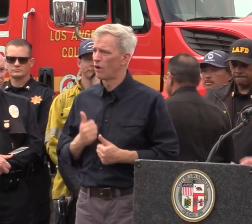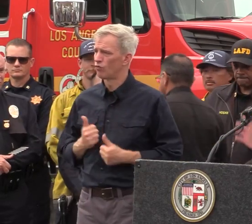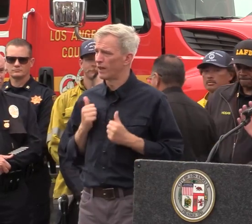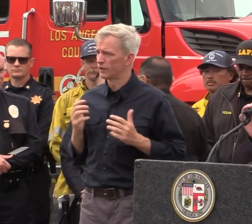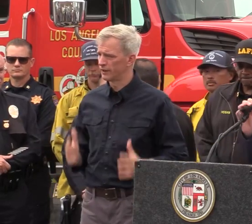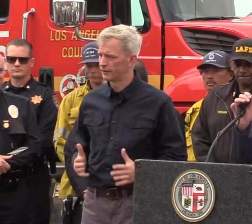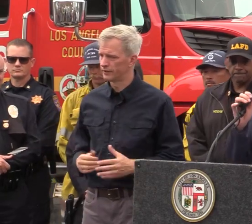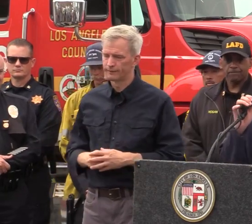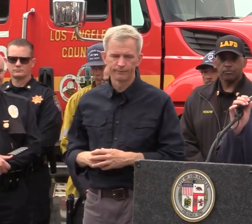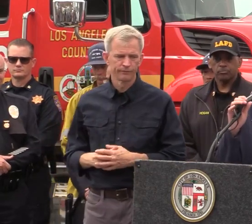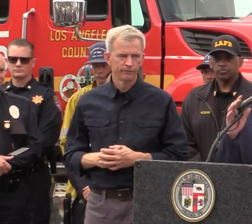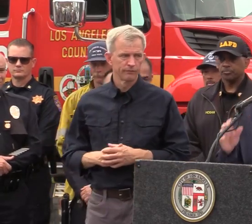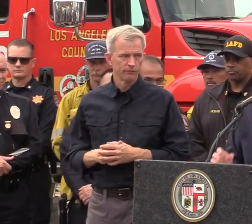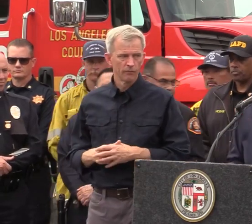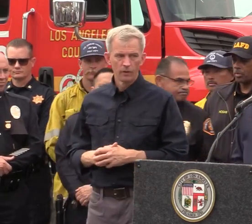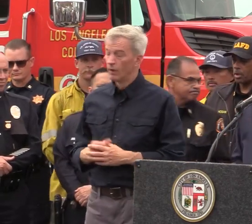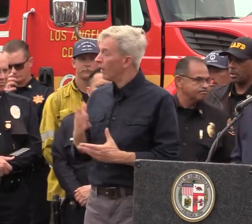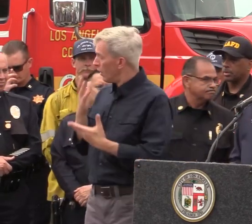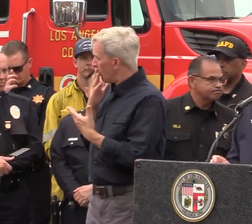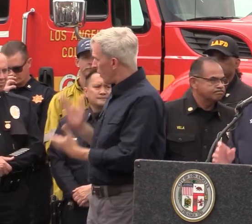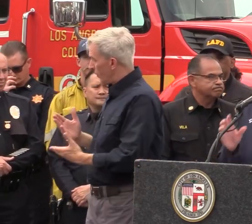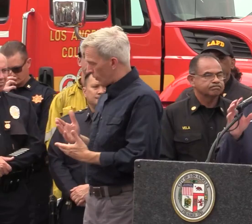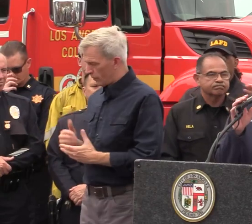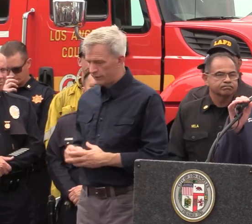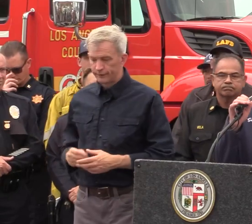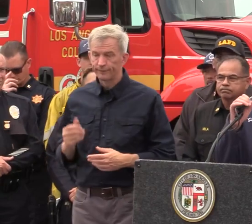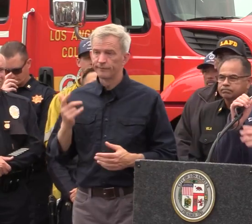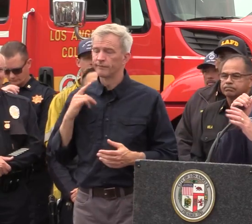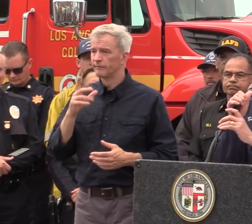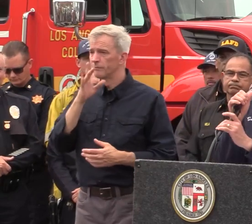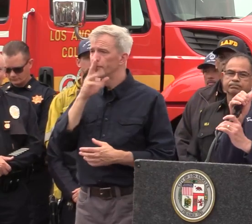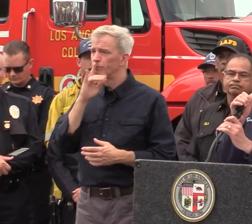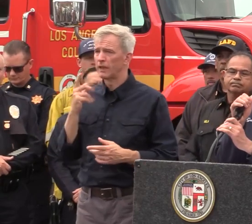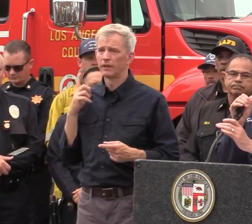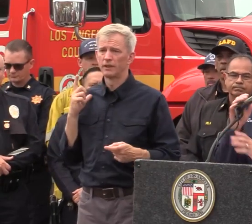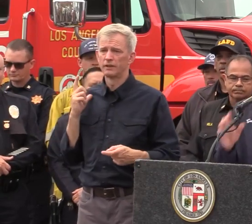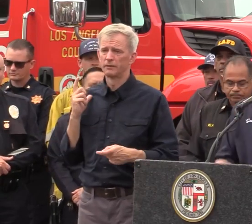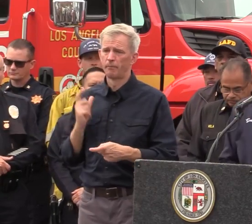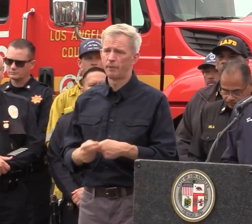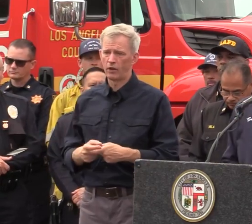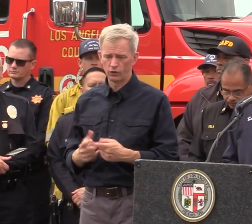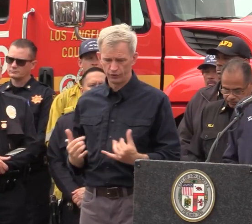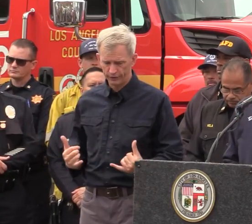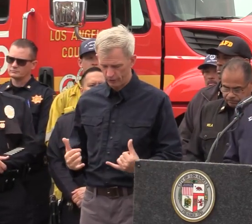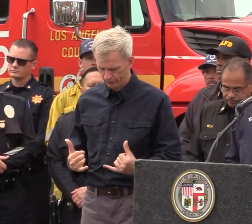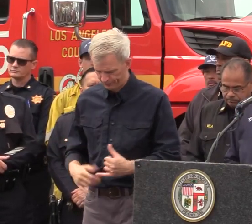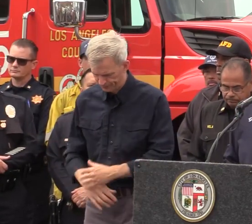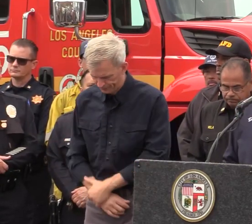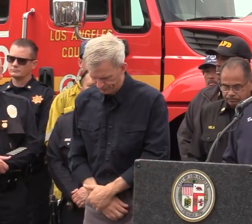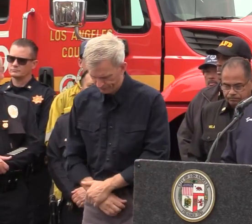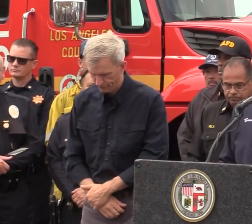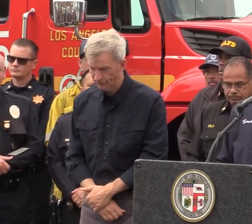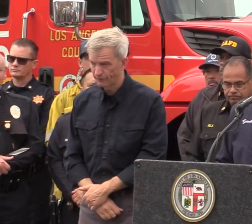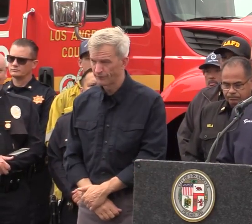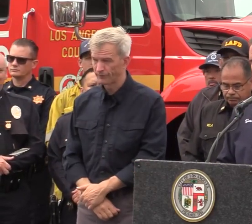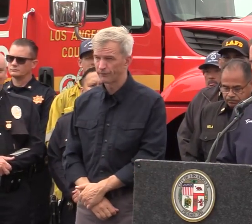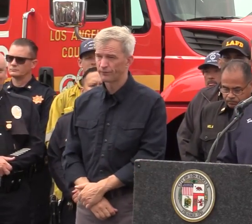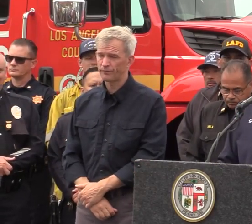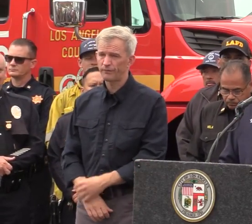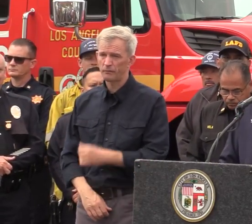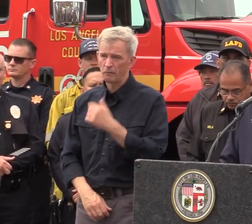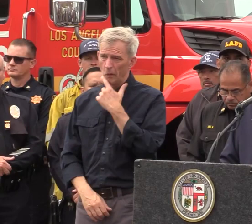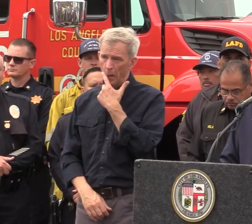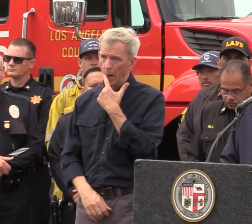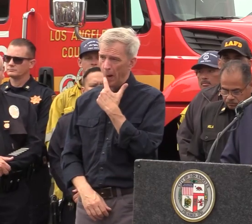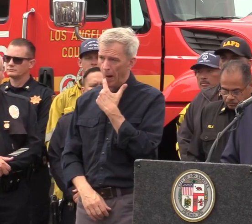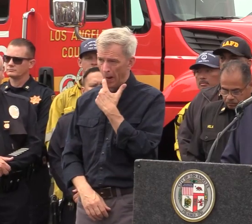Thank you very much. Please help us. En español también le quiero decir unas palabras. Muy buenos días y gracias a todos